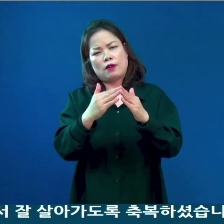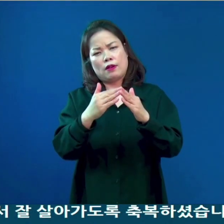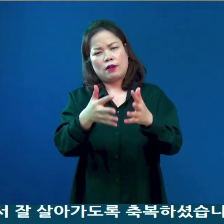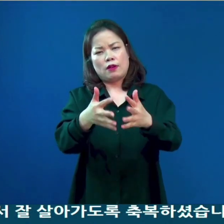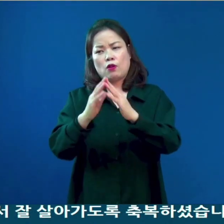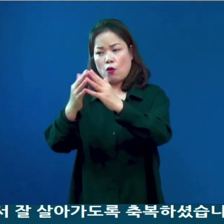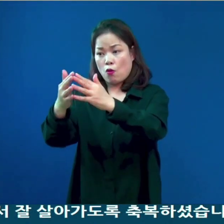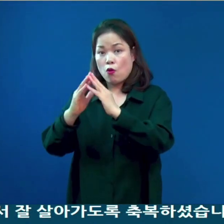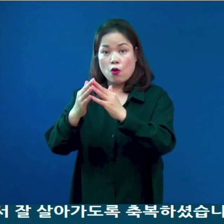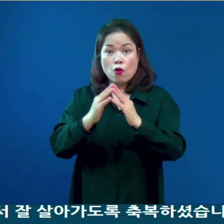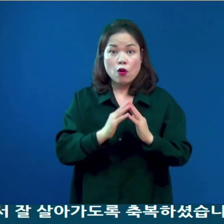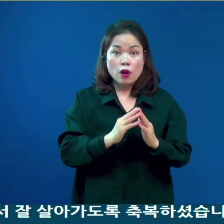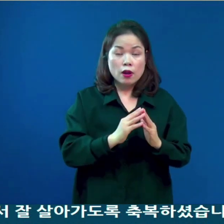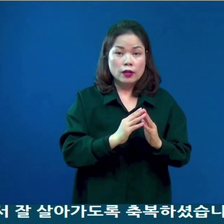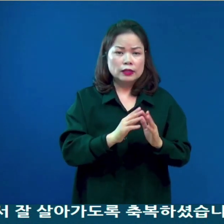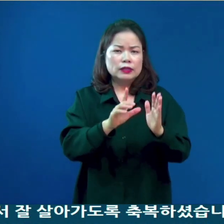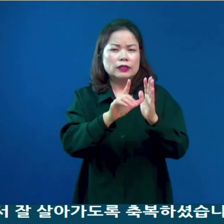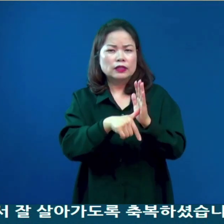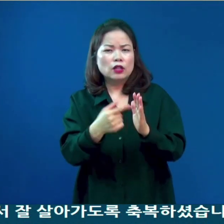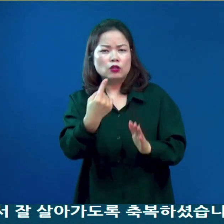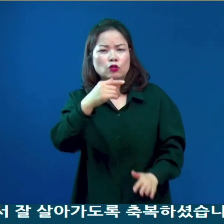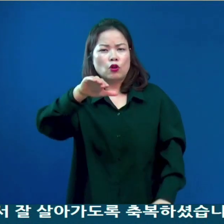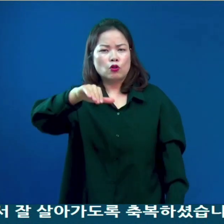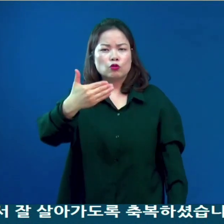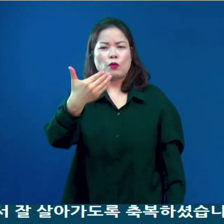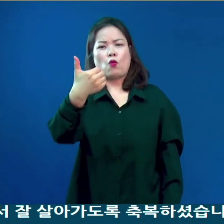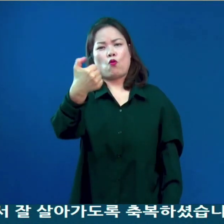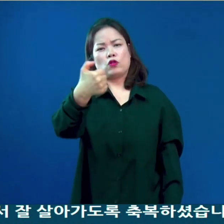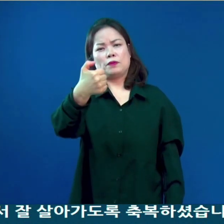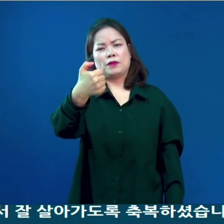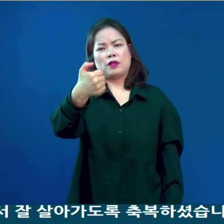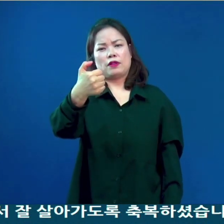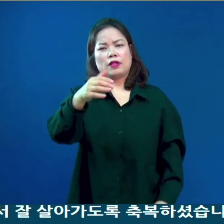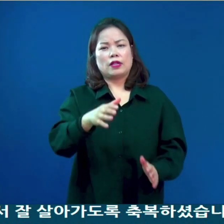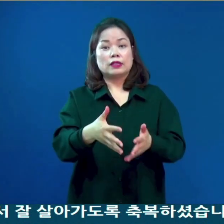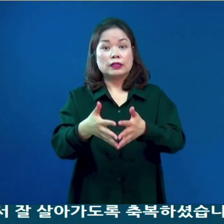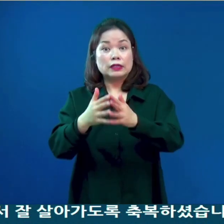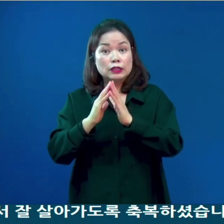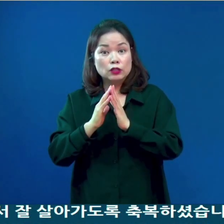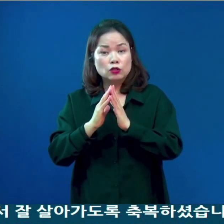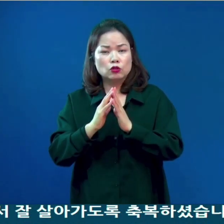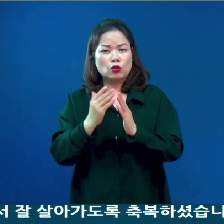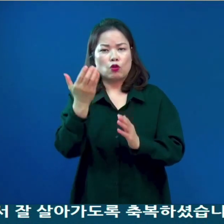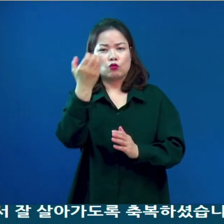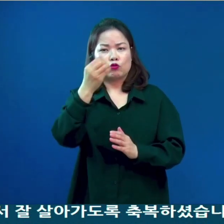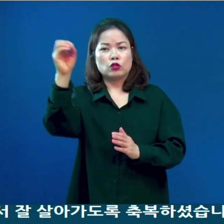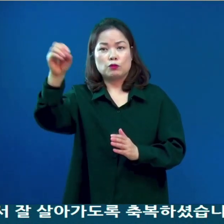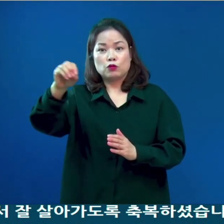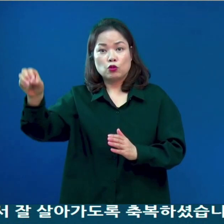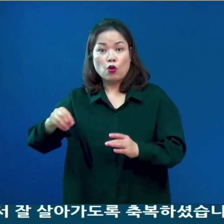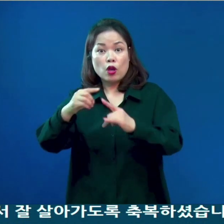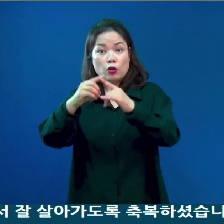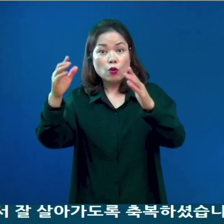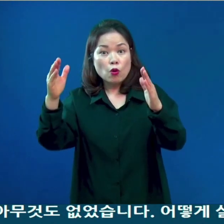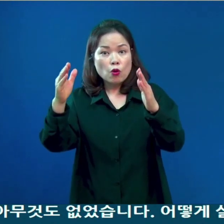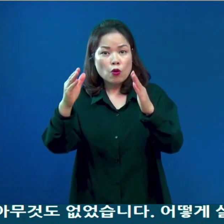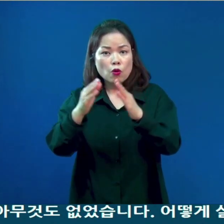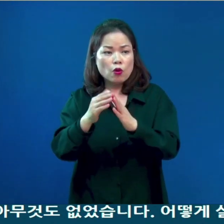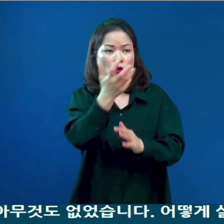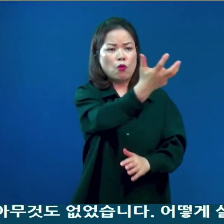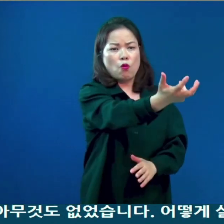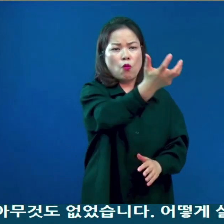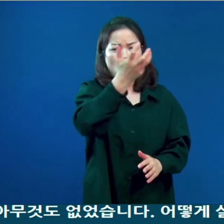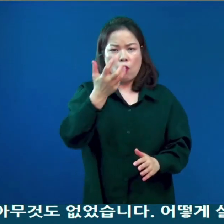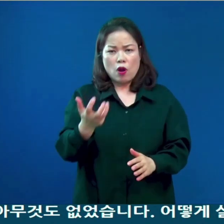세워지기 시작하는데, 당시에 1950년대에 세워졌던 90%의 교회가 월남인에